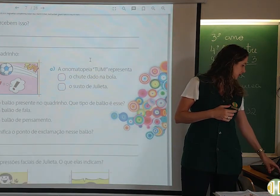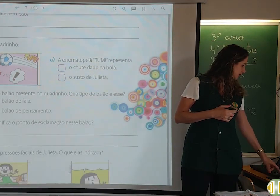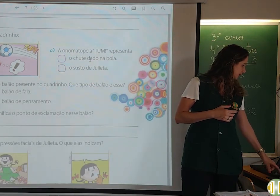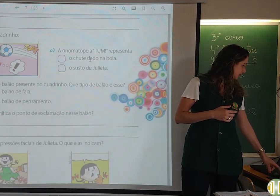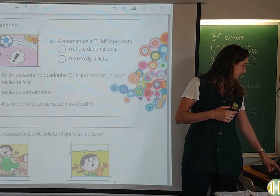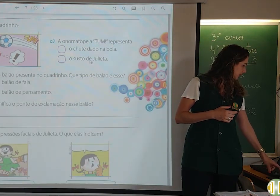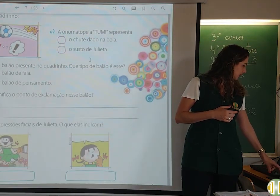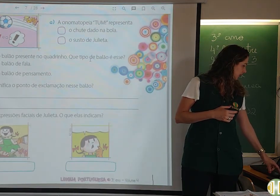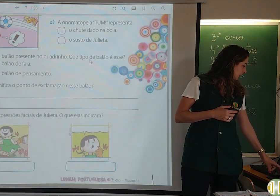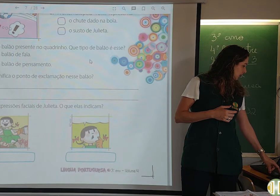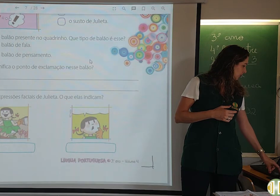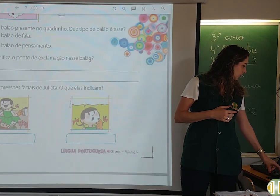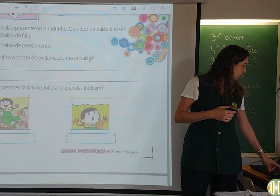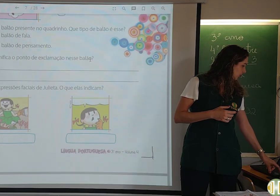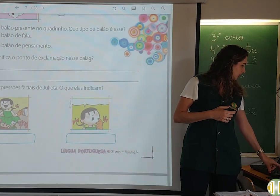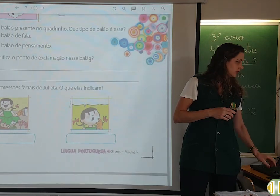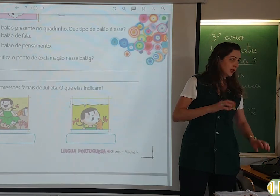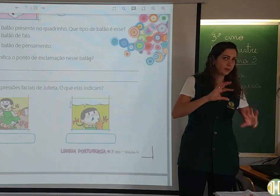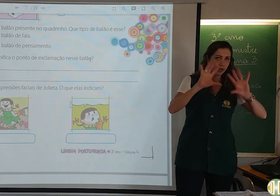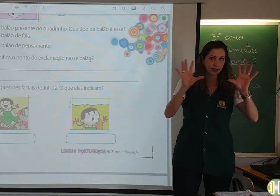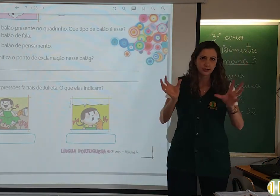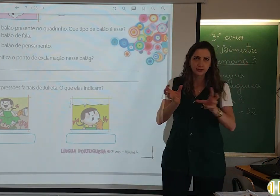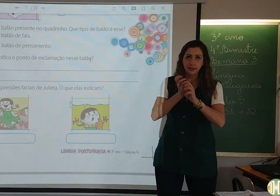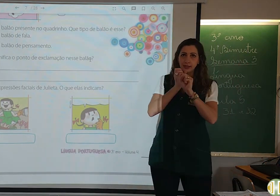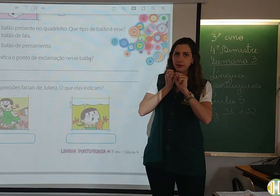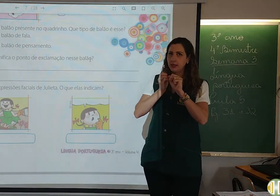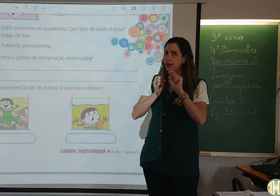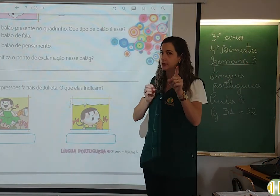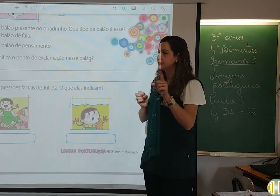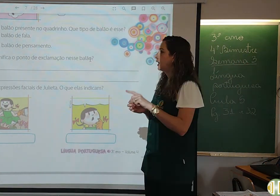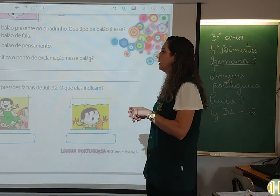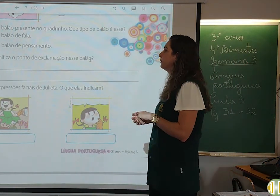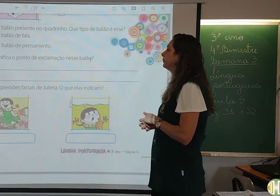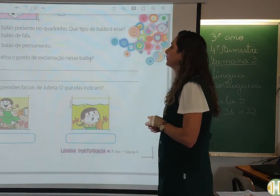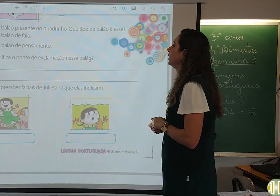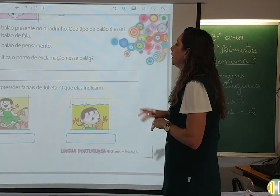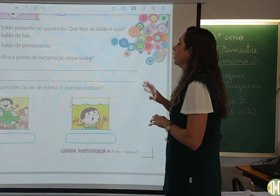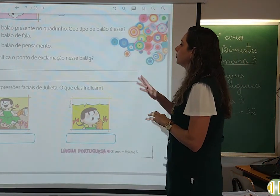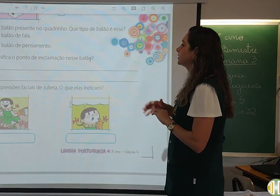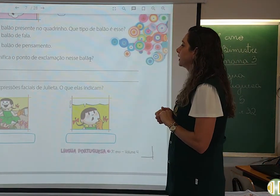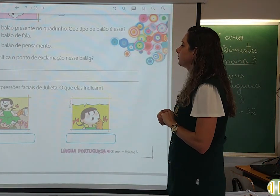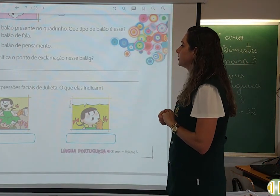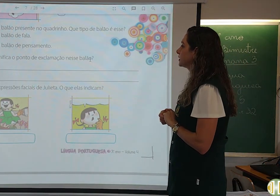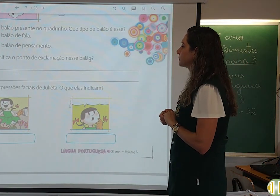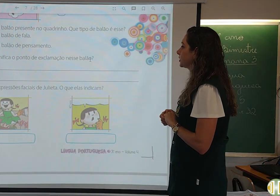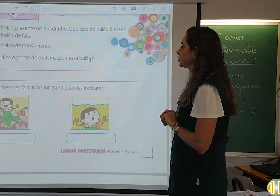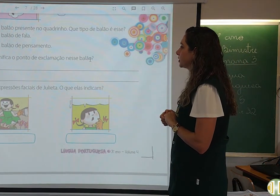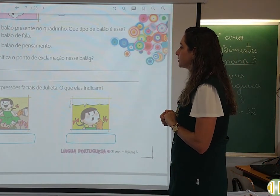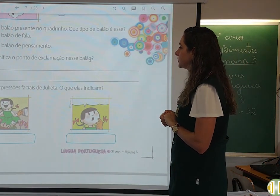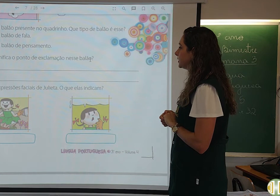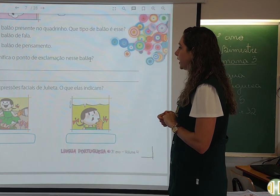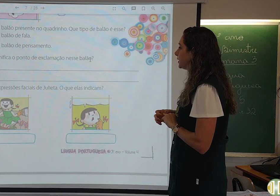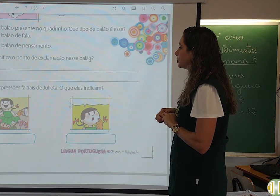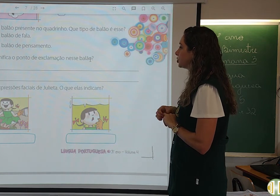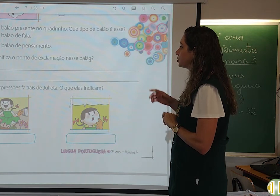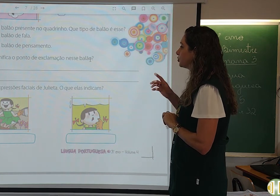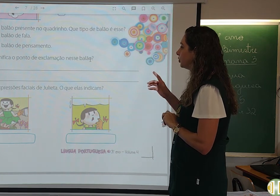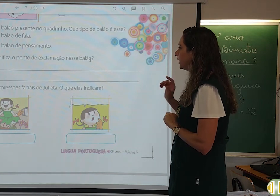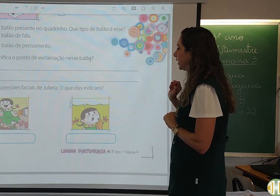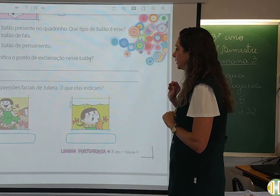exclamação? E o 8, que é para terminar, tá? Observe as expressões faciais de